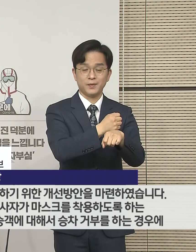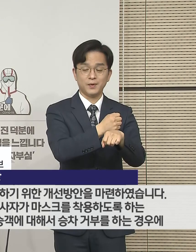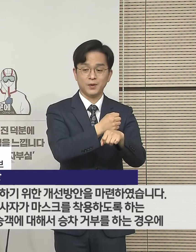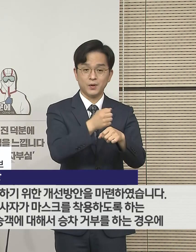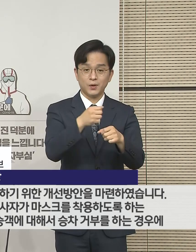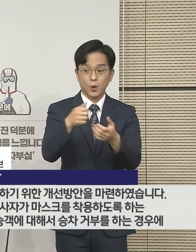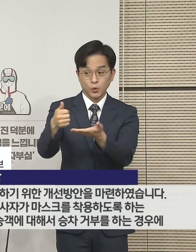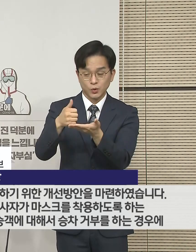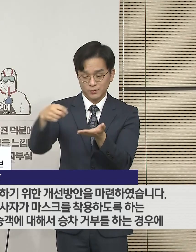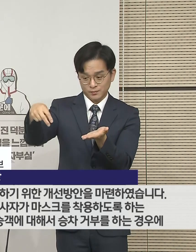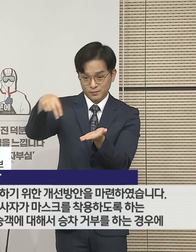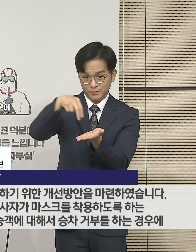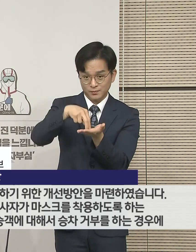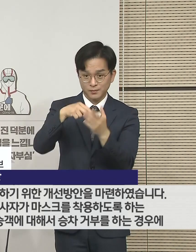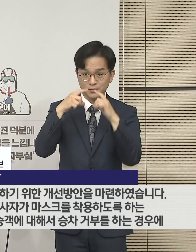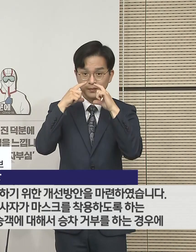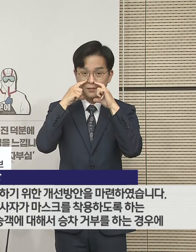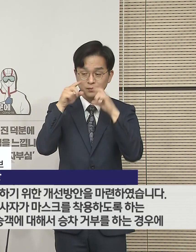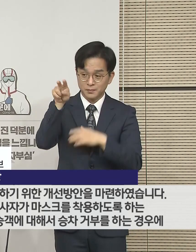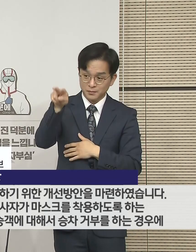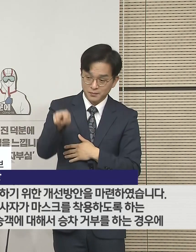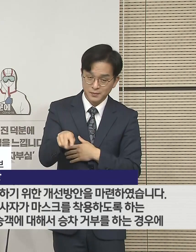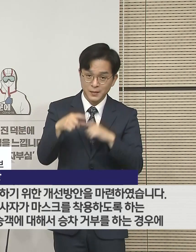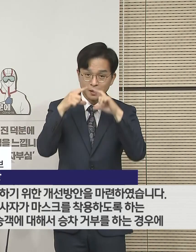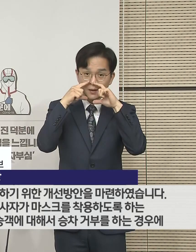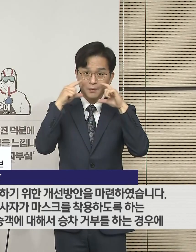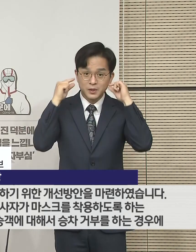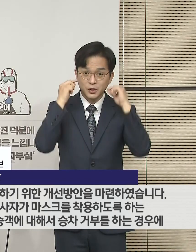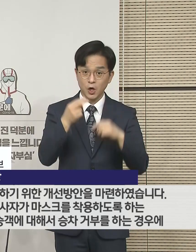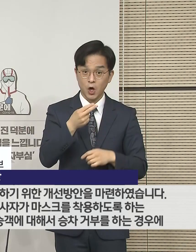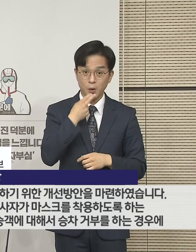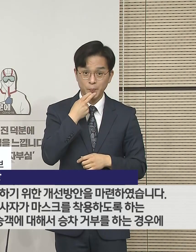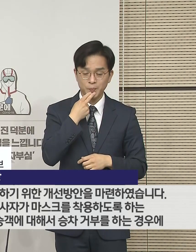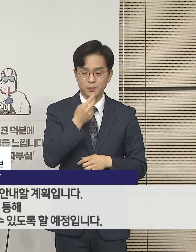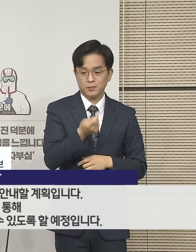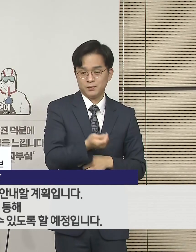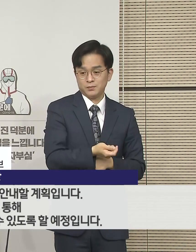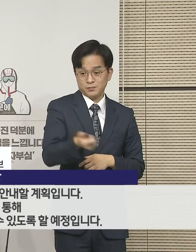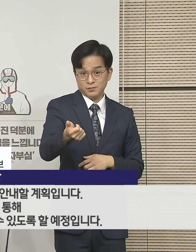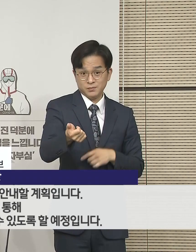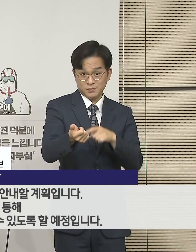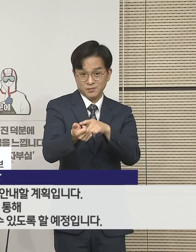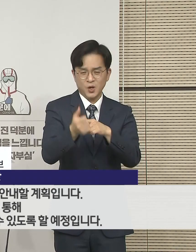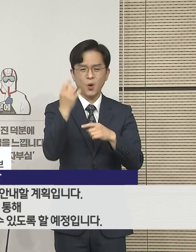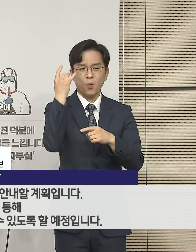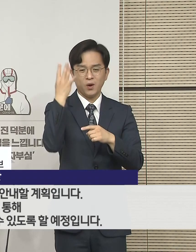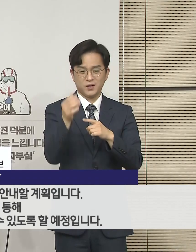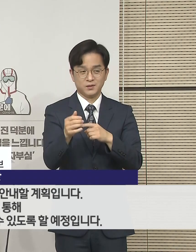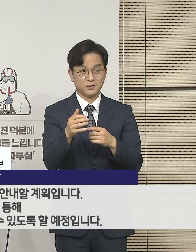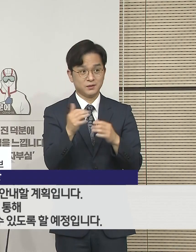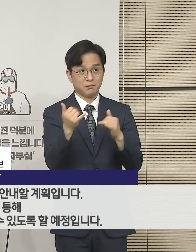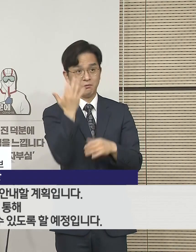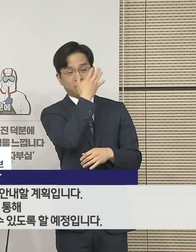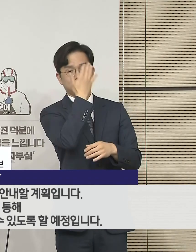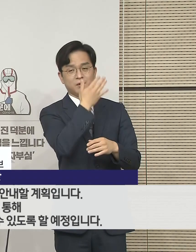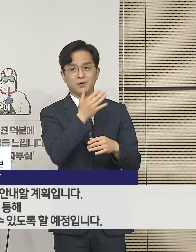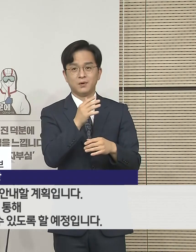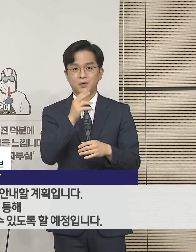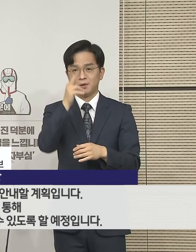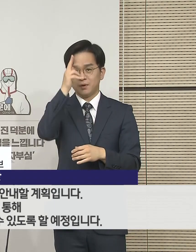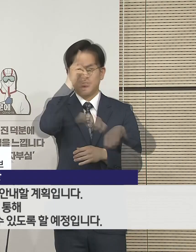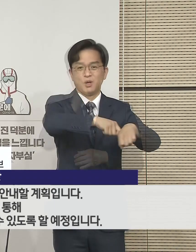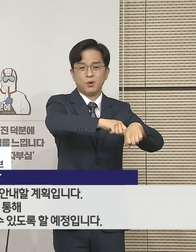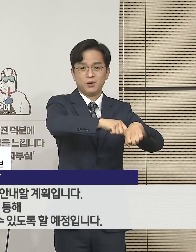않는 승객에 대해서는 대해서 승차 거부를 하는 경우에도 사업 정지, 과태료 등의 처분을 하지 않도록